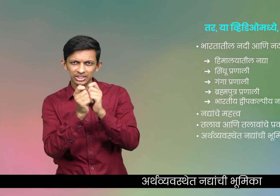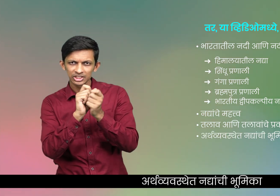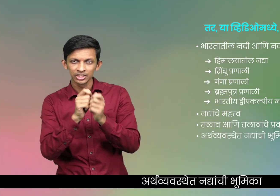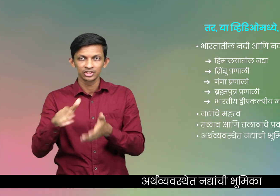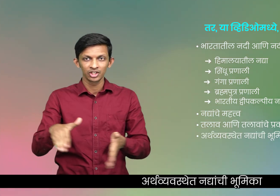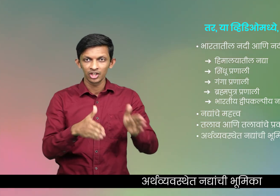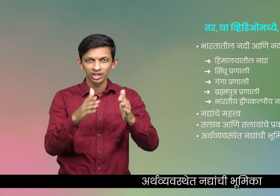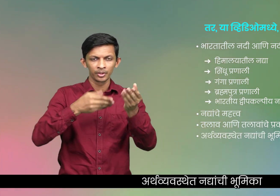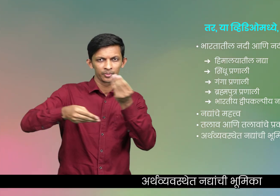अर्थव्यवस्थेत नद्यांची भूमिका,